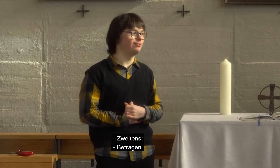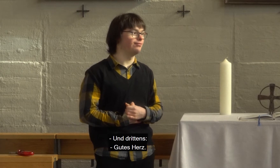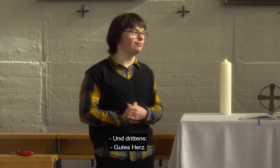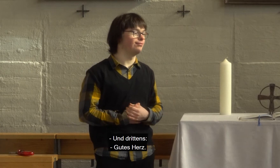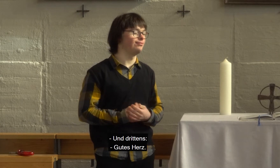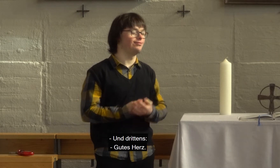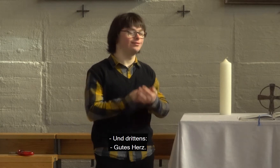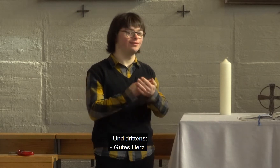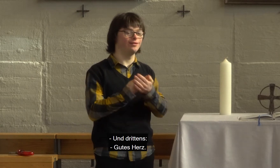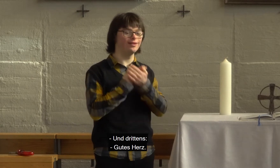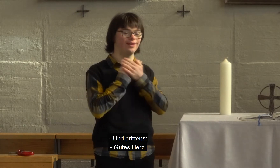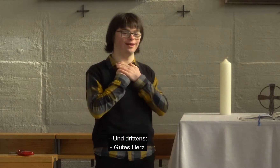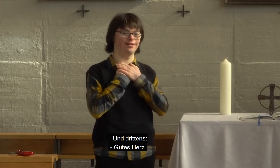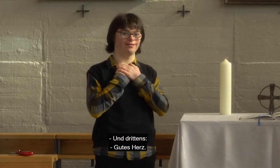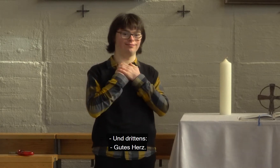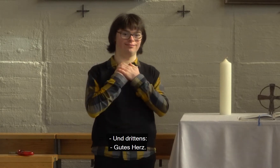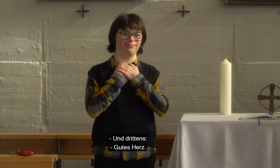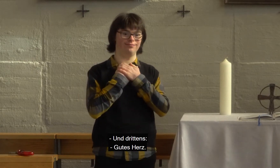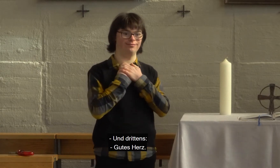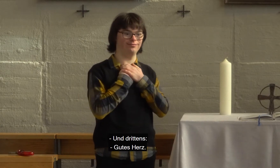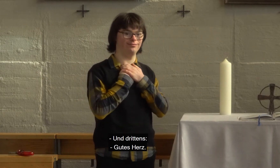und drittens, gutes Herz.